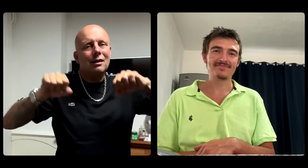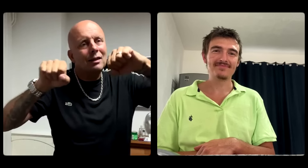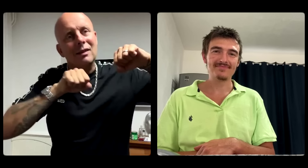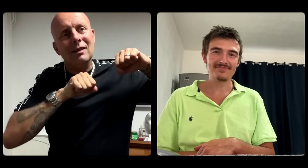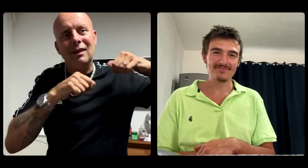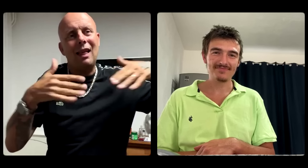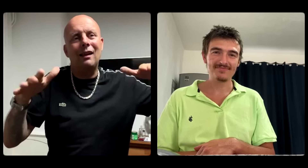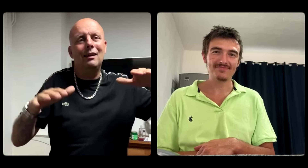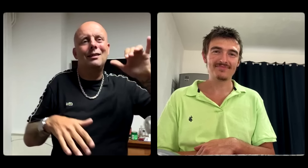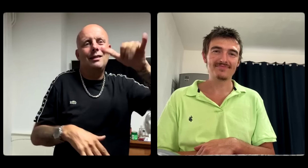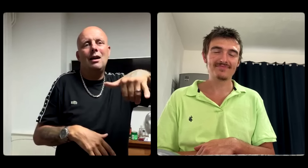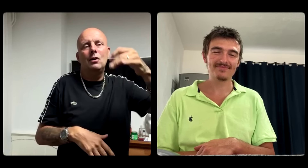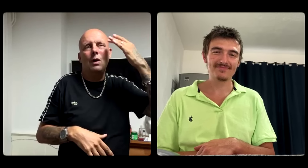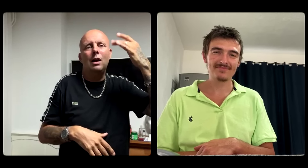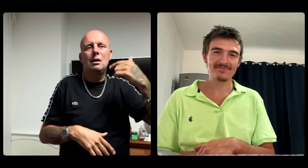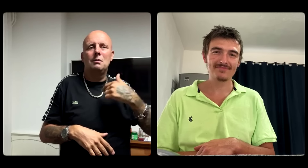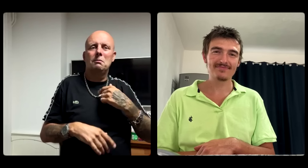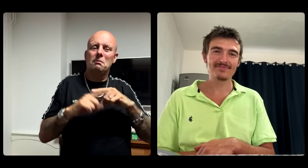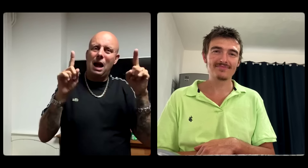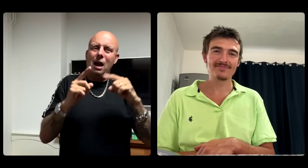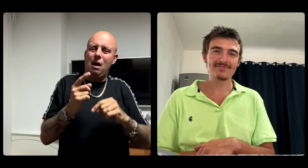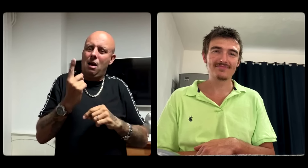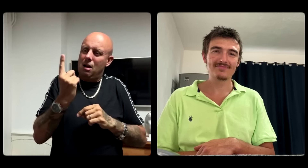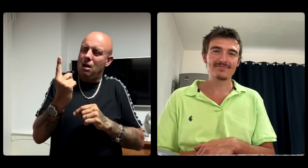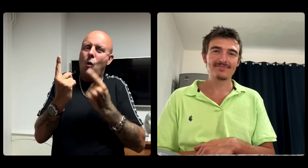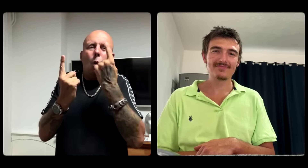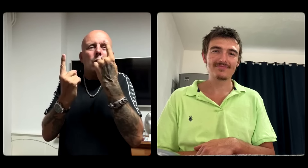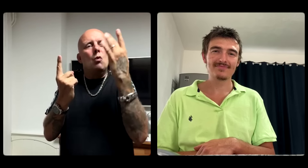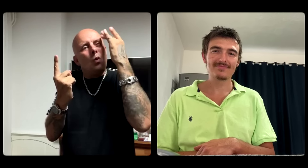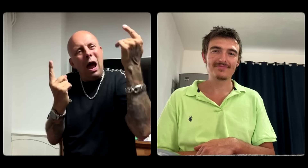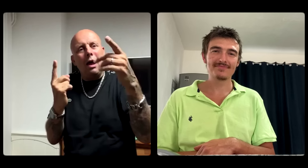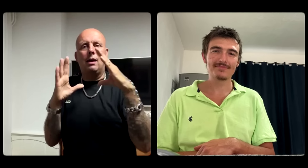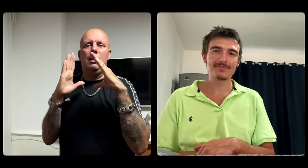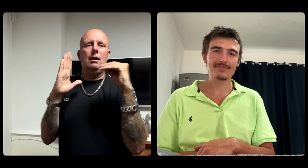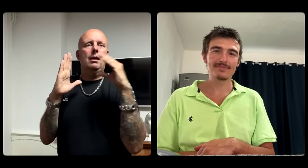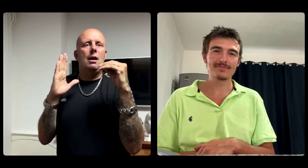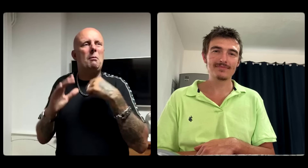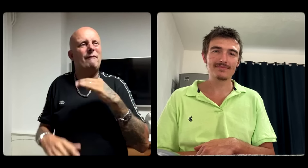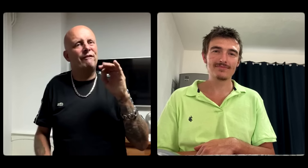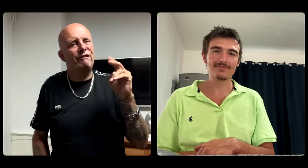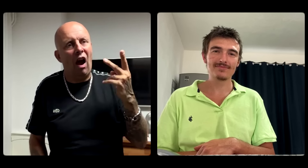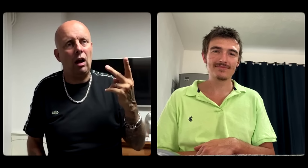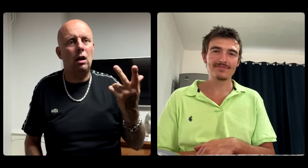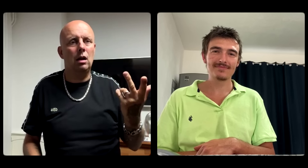Ik zeg eerlijk, ik hou de kaapjes zo netjes beter dan lopen.